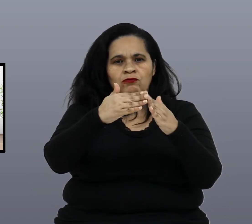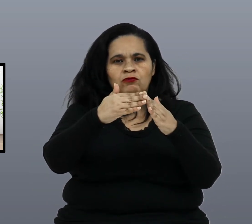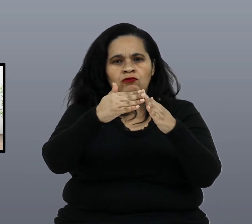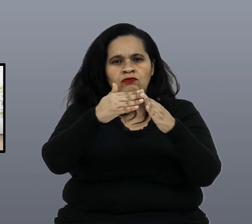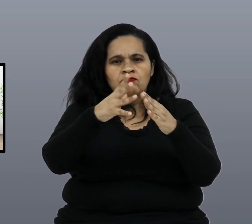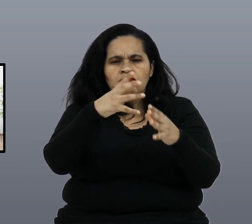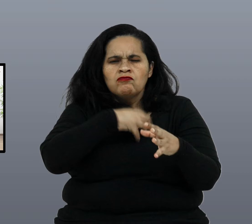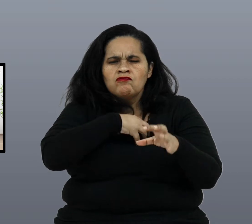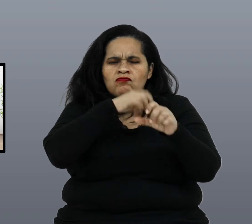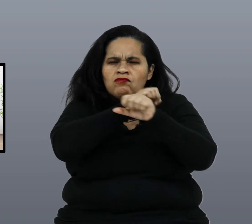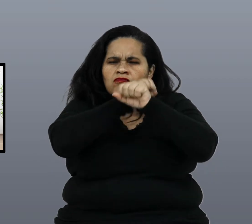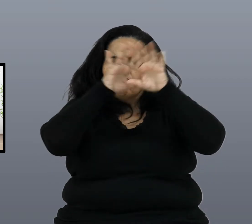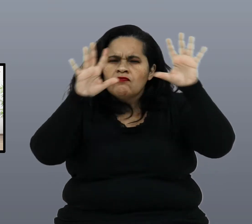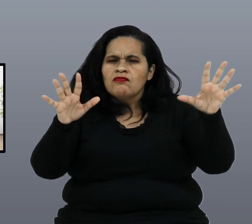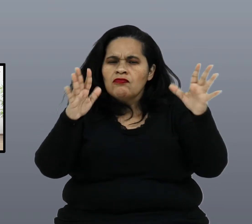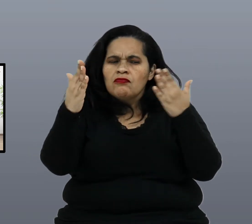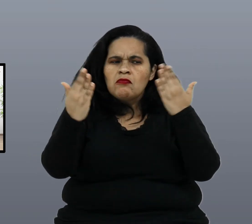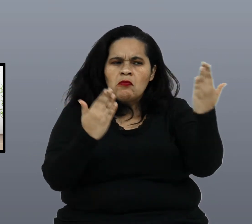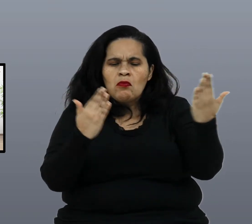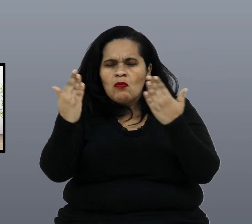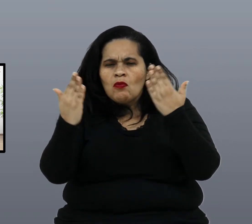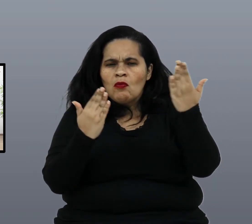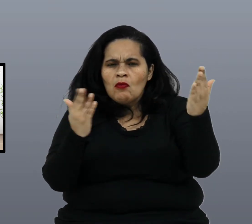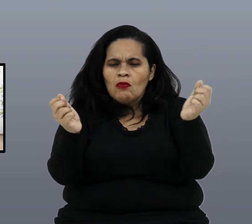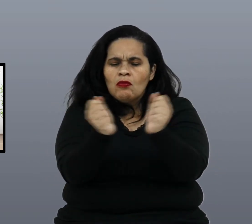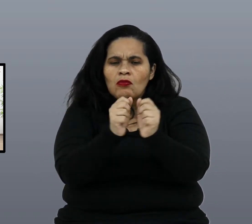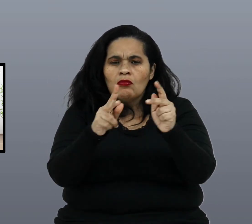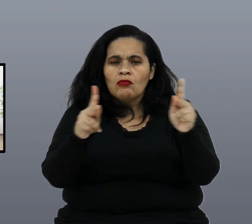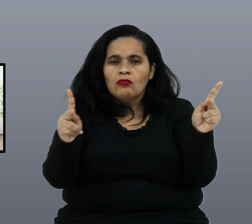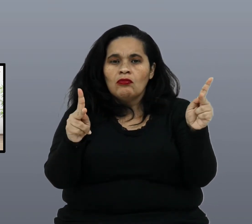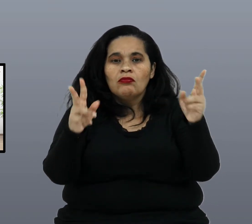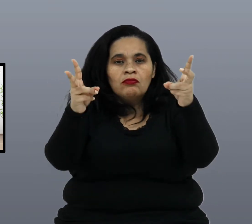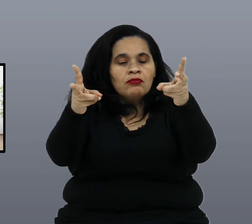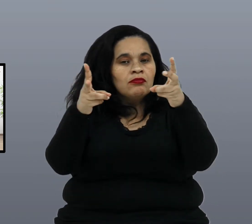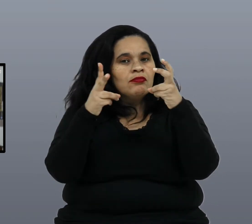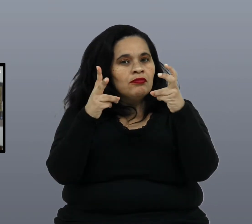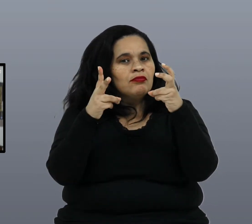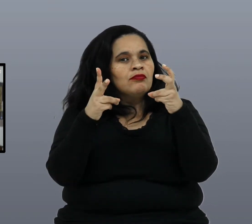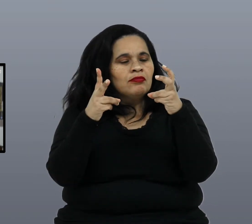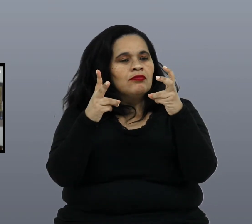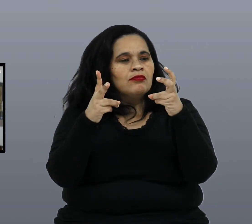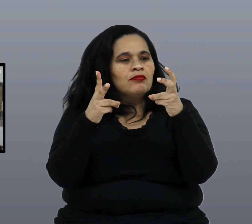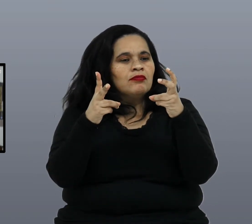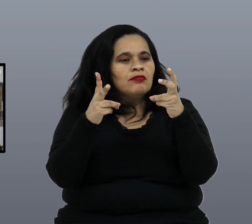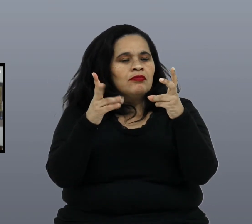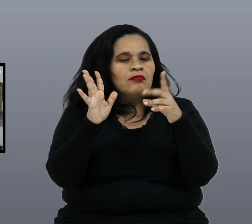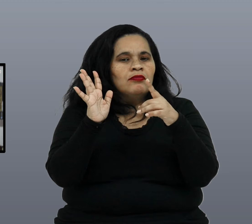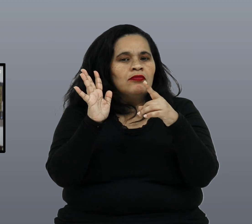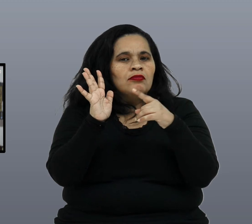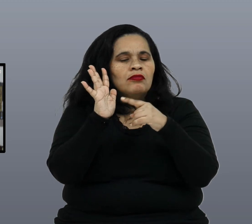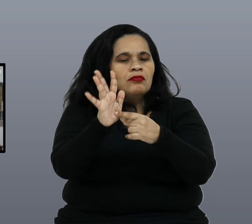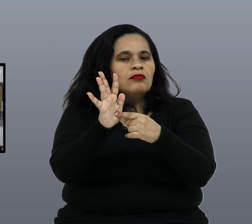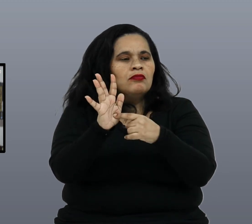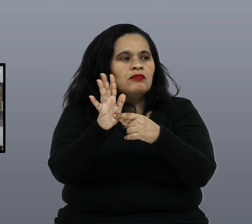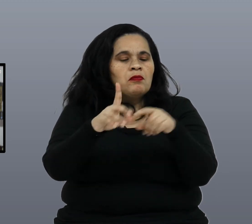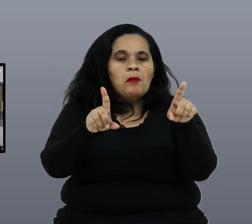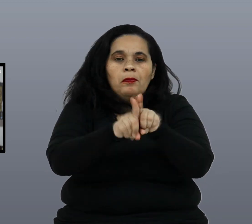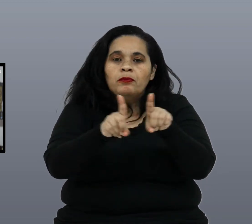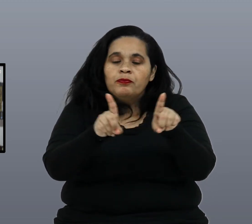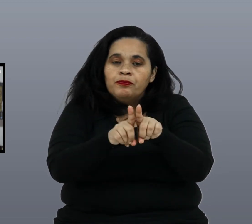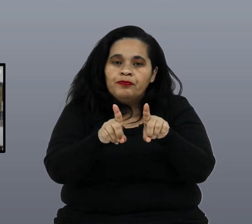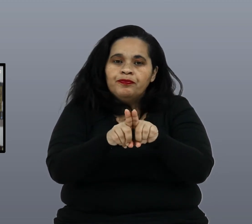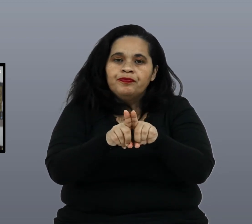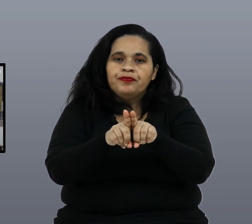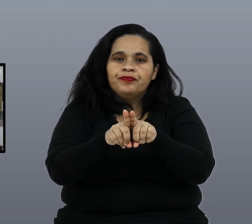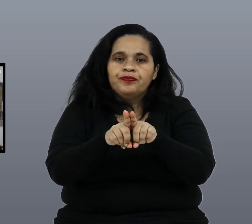nós comparamos com o Apocalipse, a gente percebe que trata aqui, essa pequena ponta,